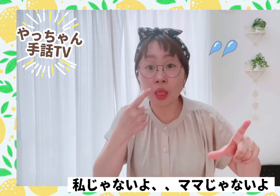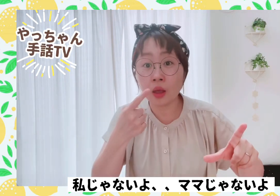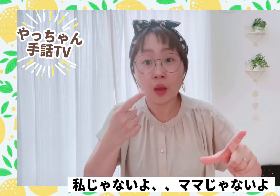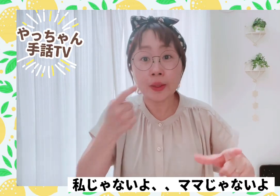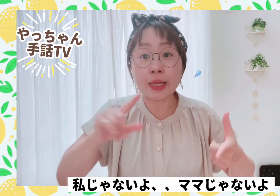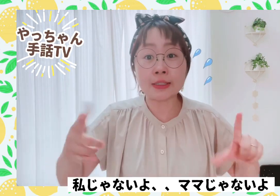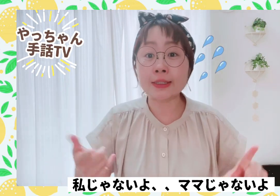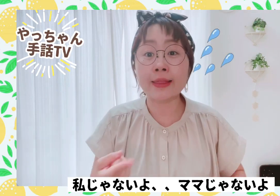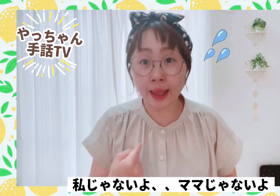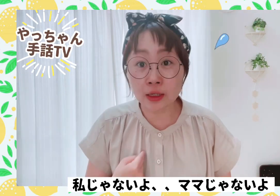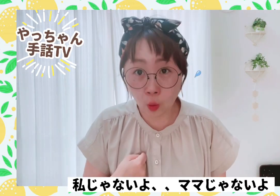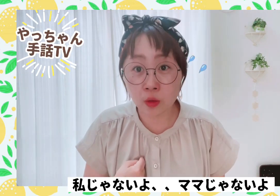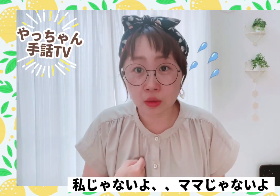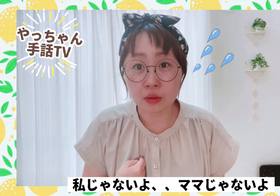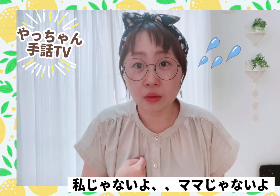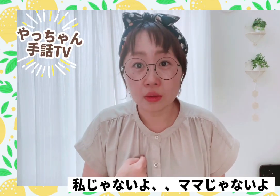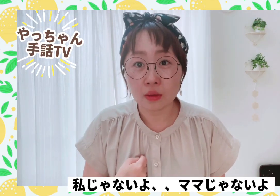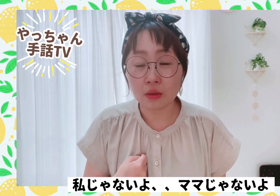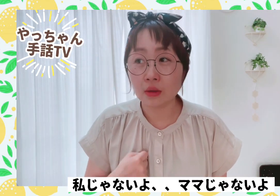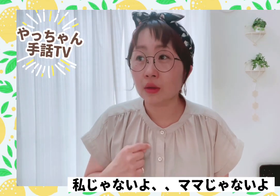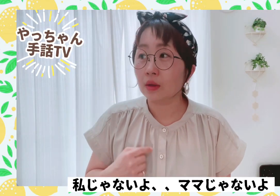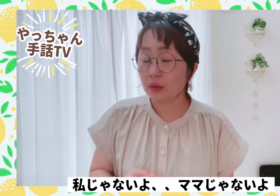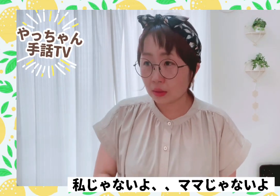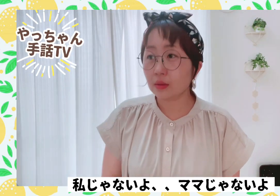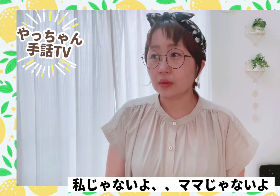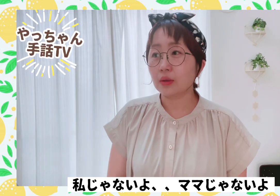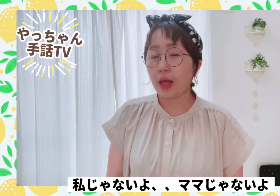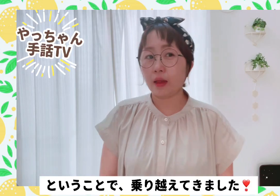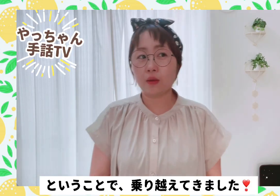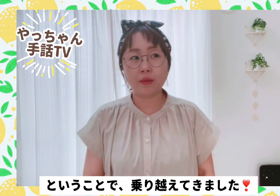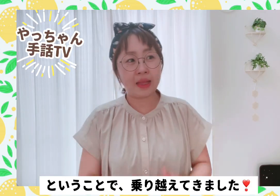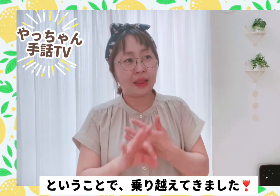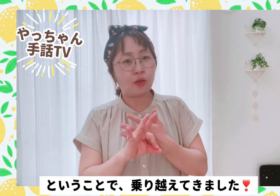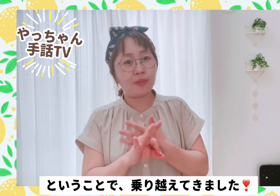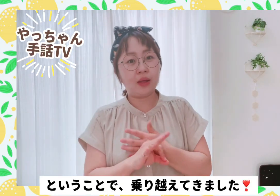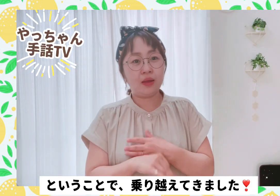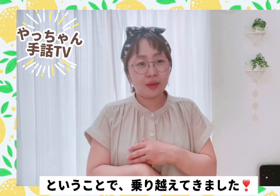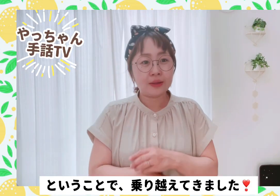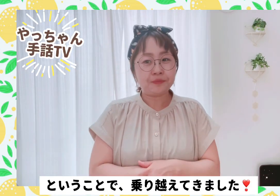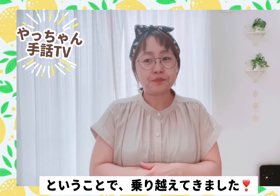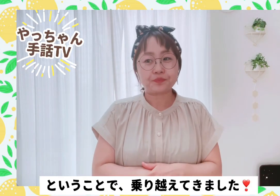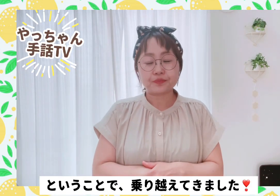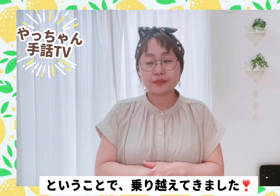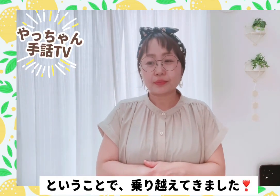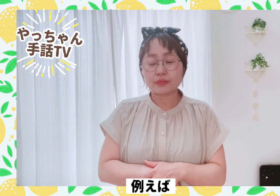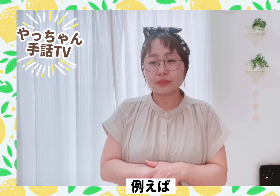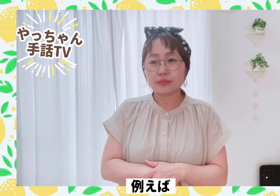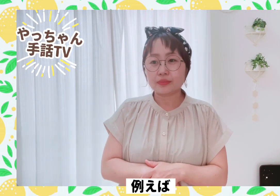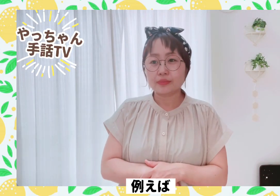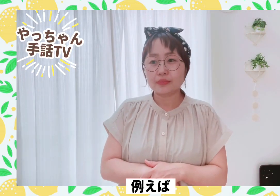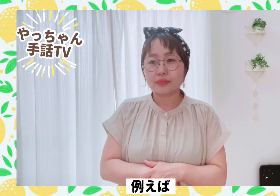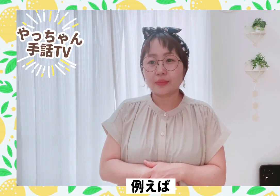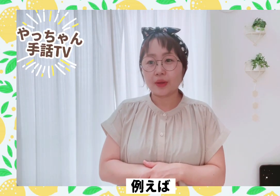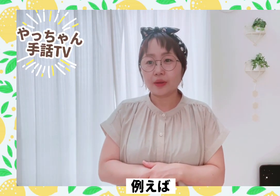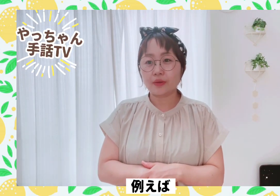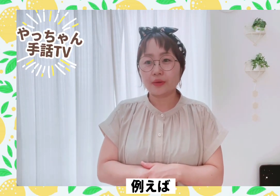、私じゃないよ、ママじゃないよということで乗り越えてきました。例えば、